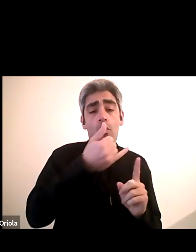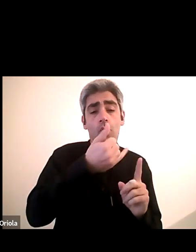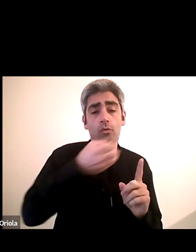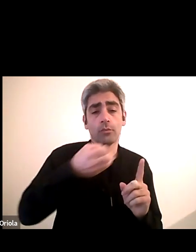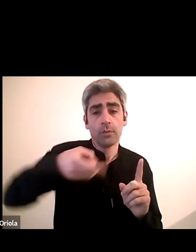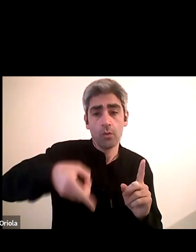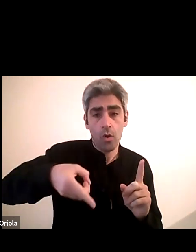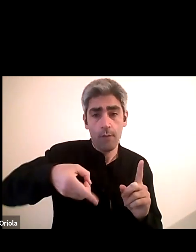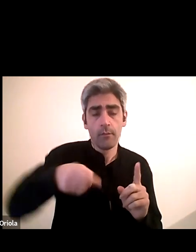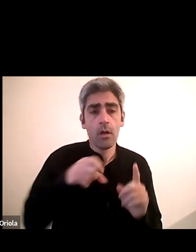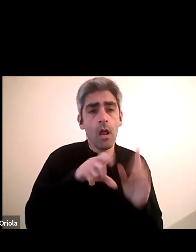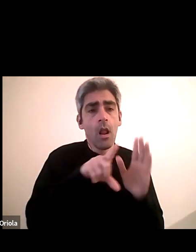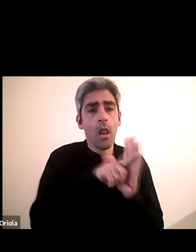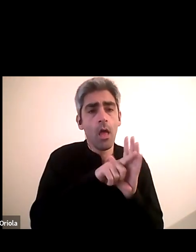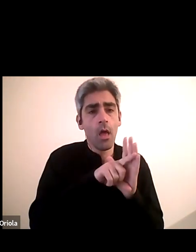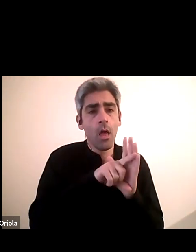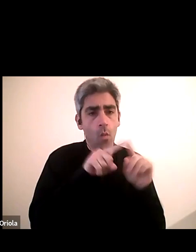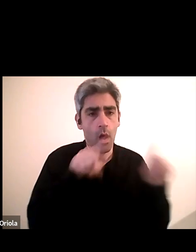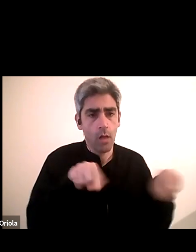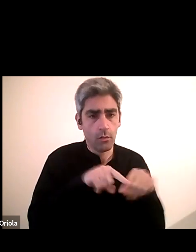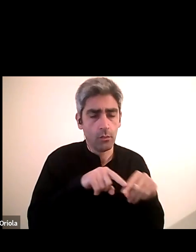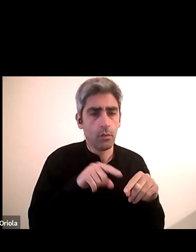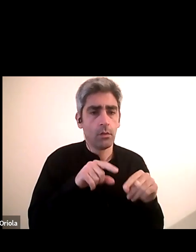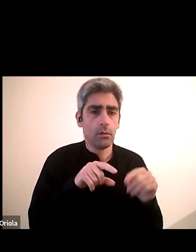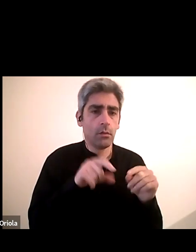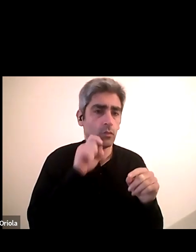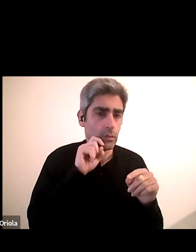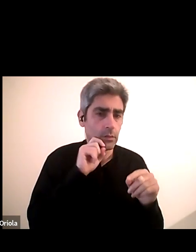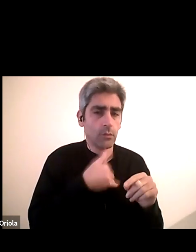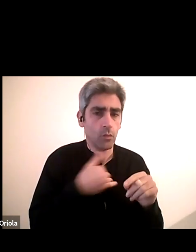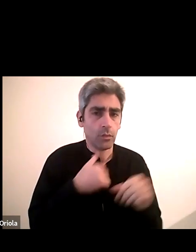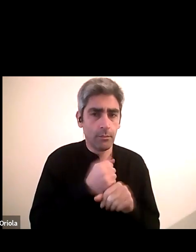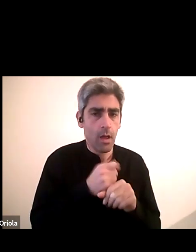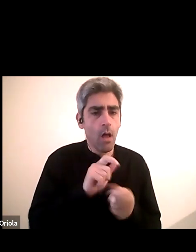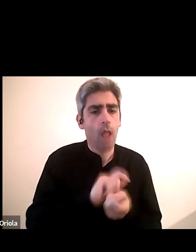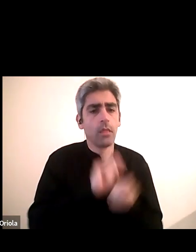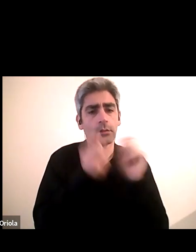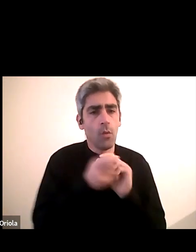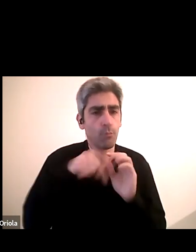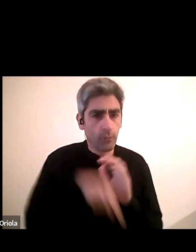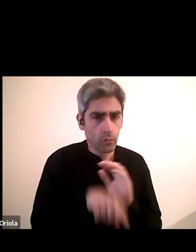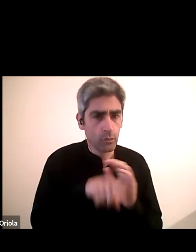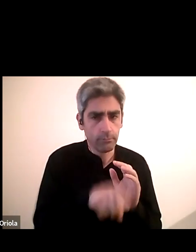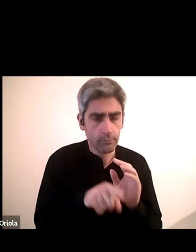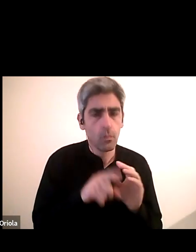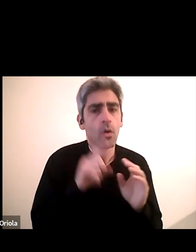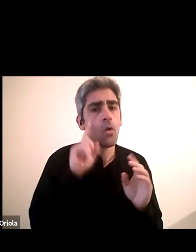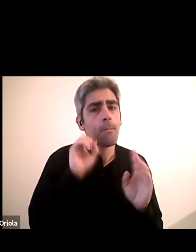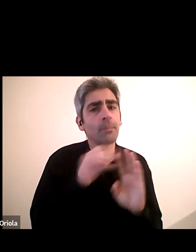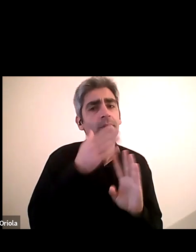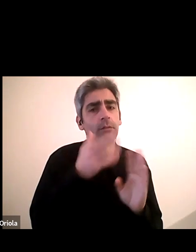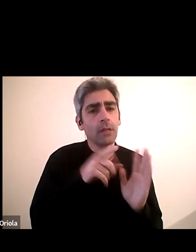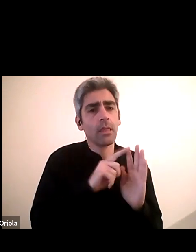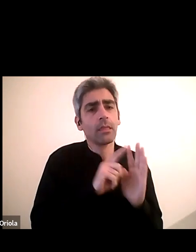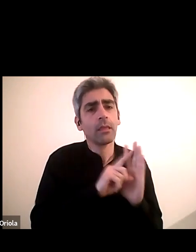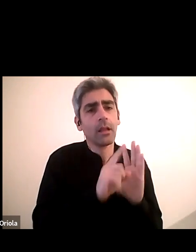a Lei Quadro de Segurança e Saúde do Trabalho, que tem uma alteração profunda em 2009, ainda que os princípios da Diretiva